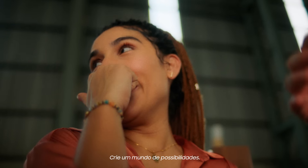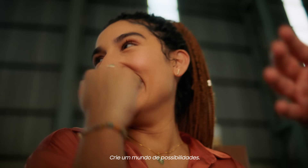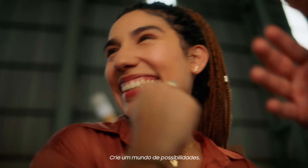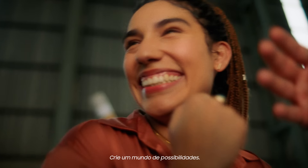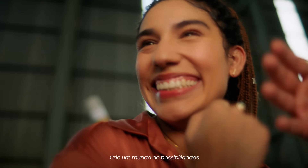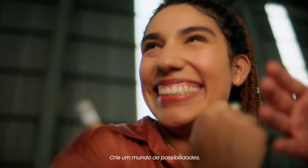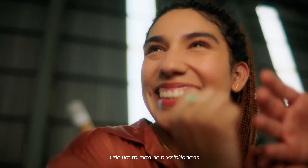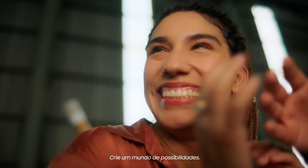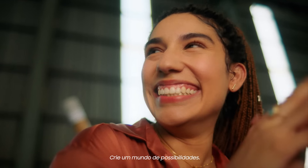possibilidades.